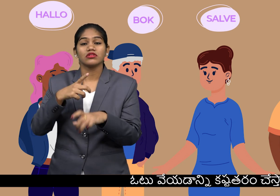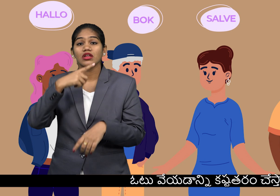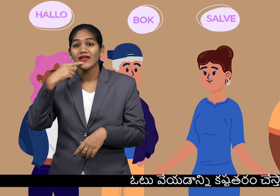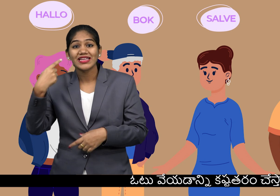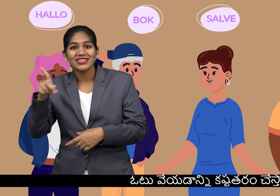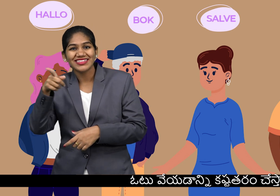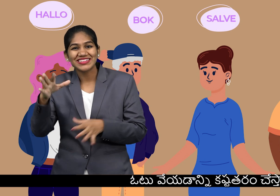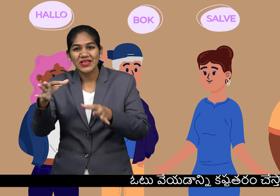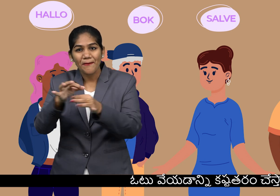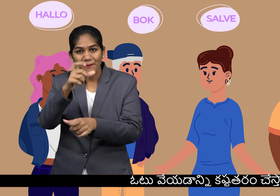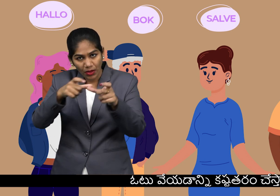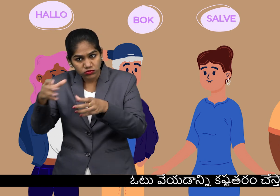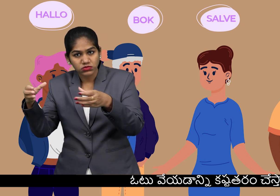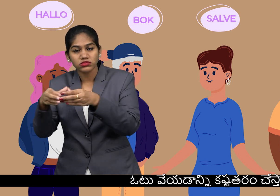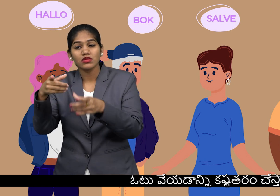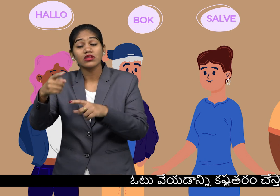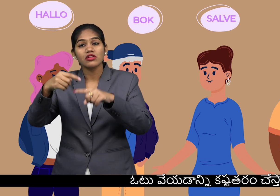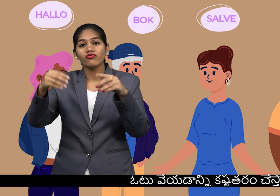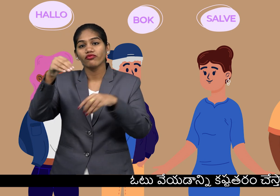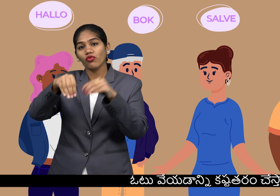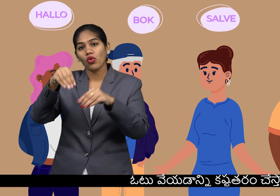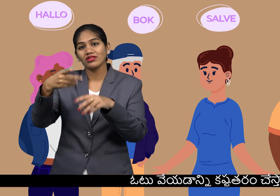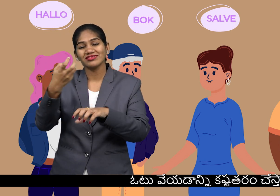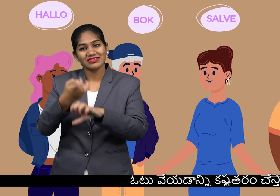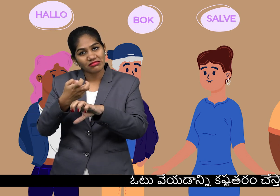ఓటు వేయడాన్ని కష్టతరం చేస్తాయి